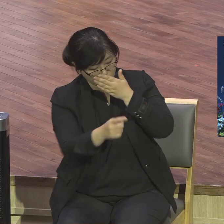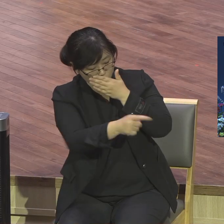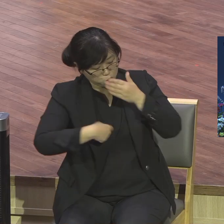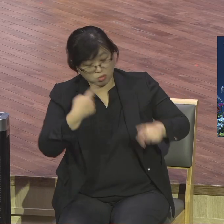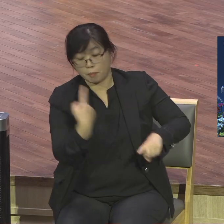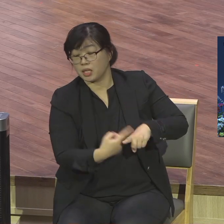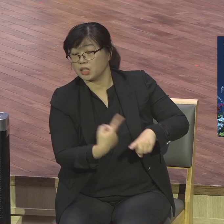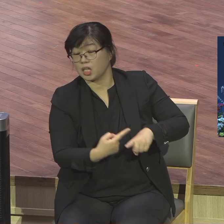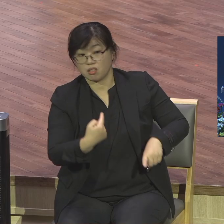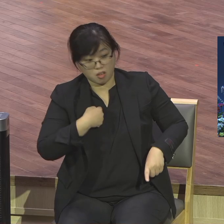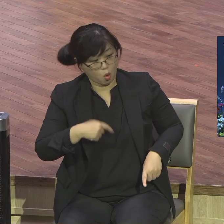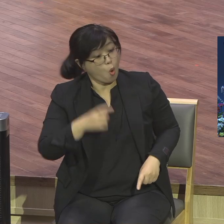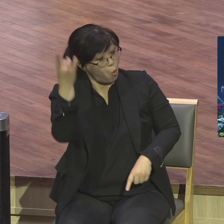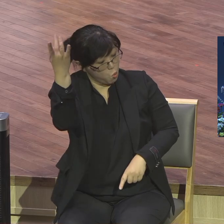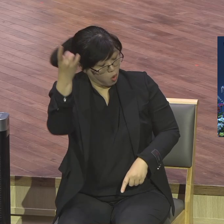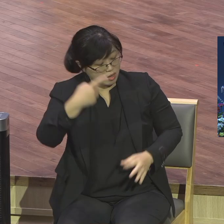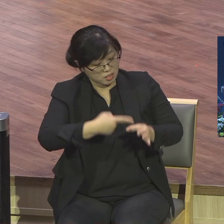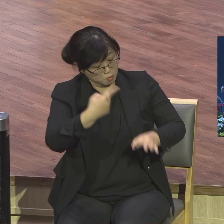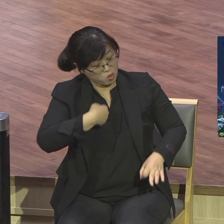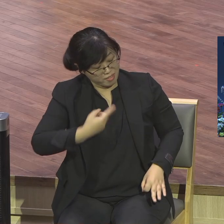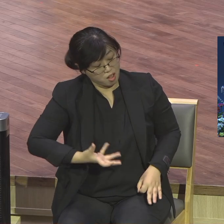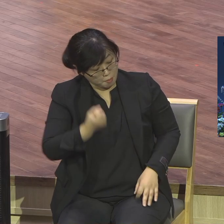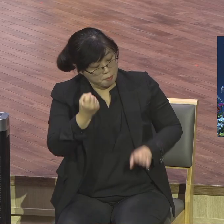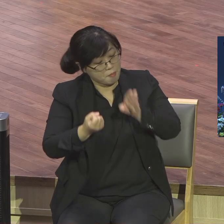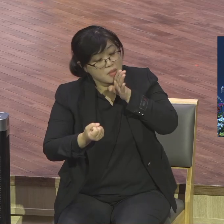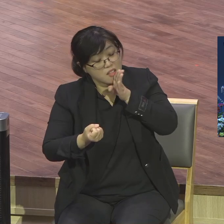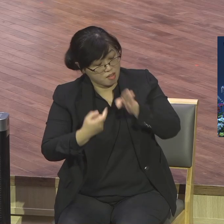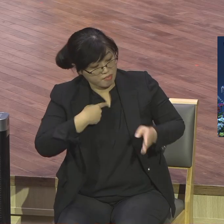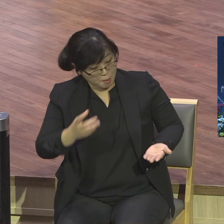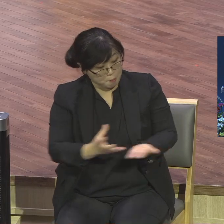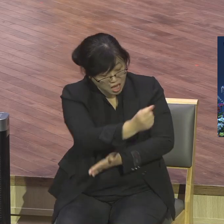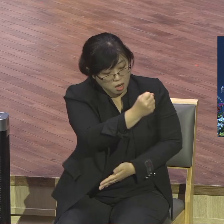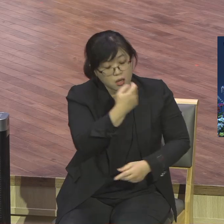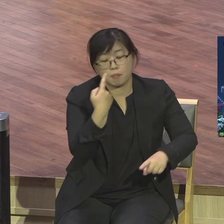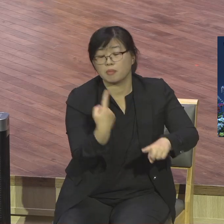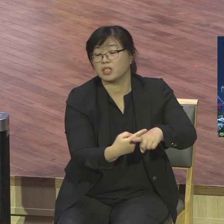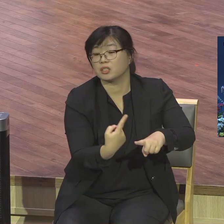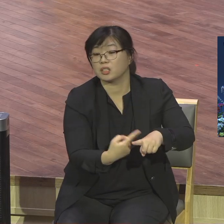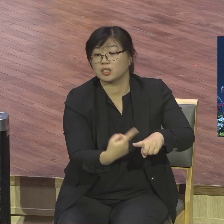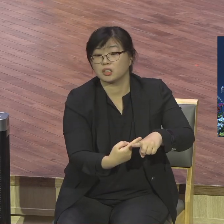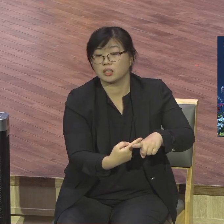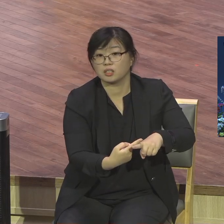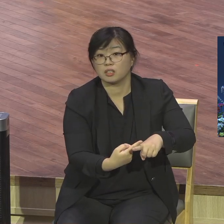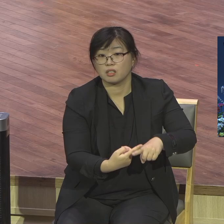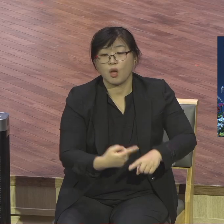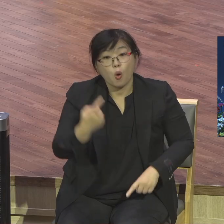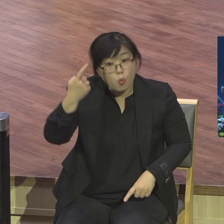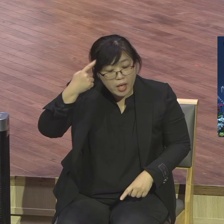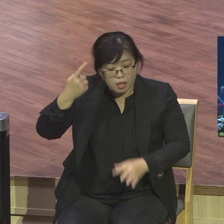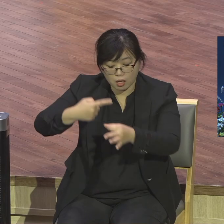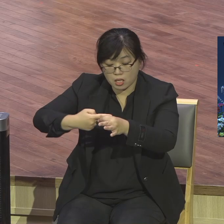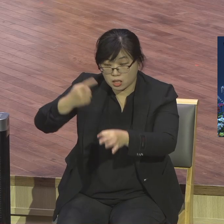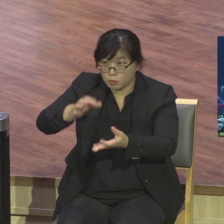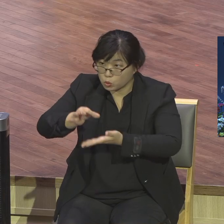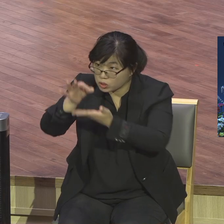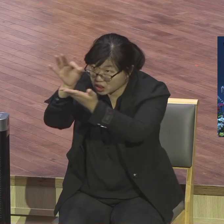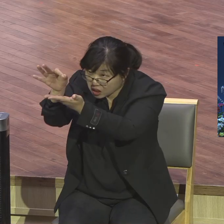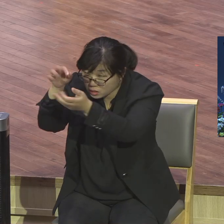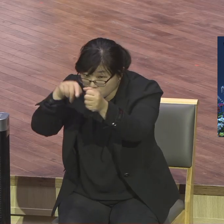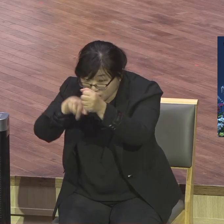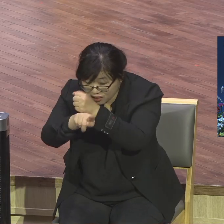것은요 내 삶에 대한 하나님의 절대적 주권적 역사를 고백하는 것이에요